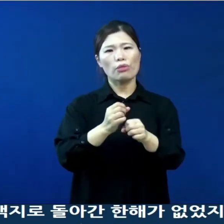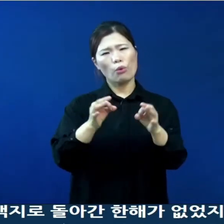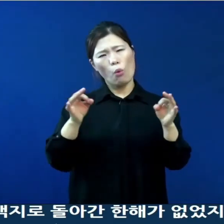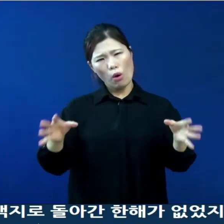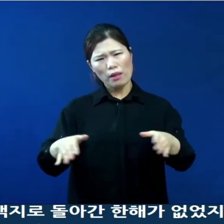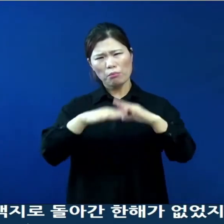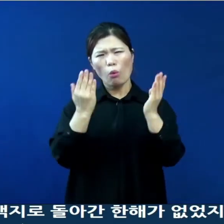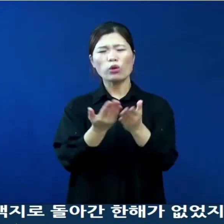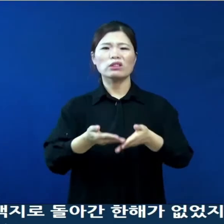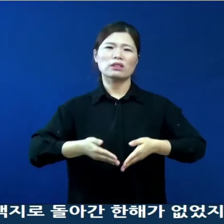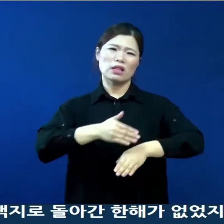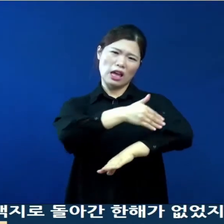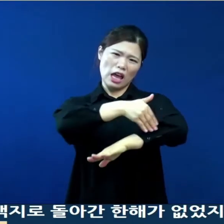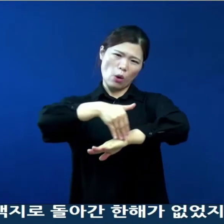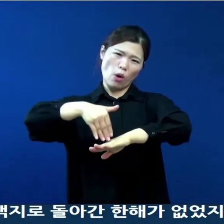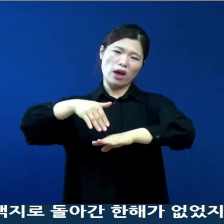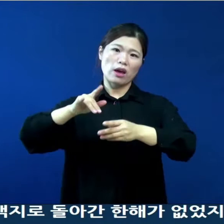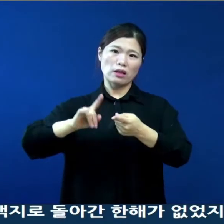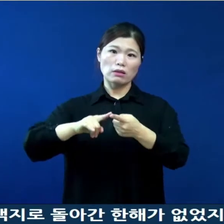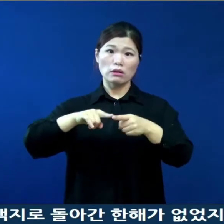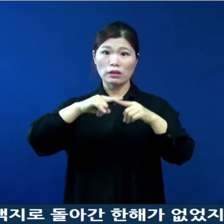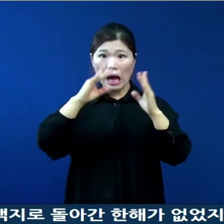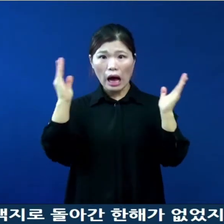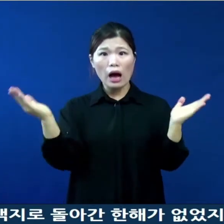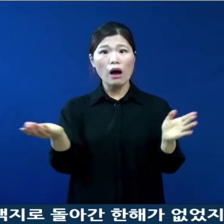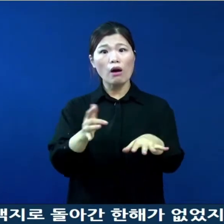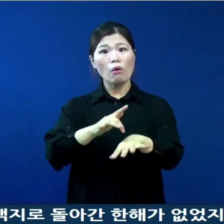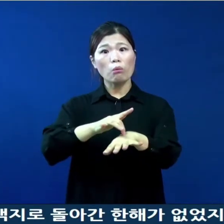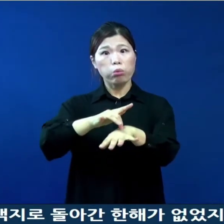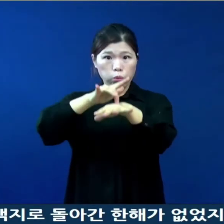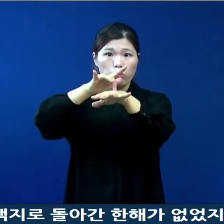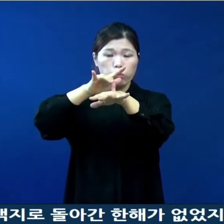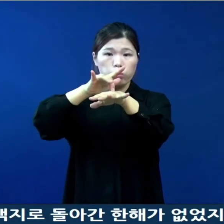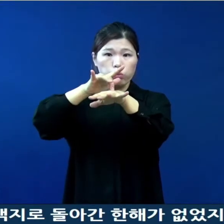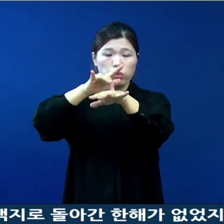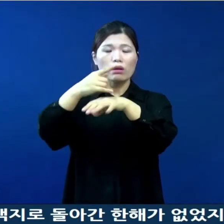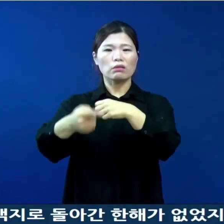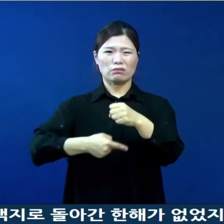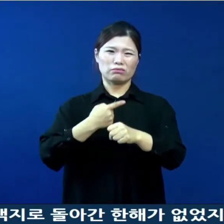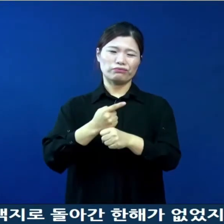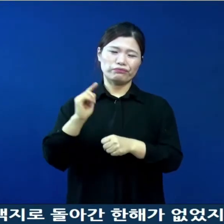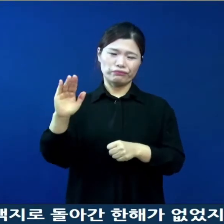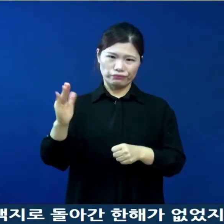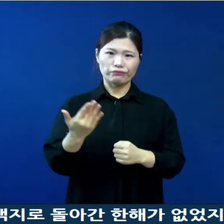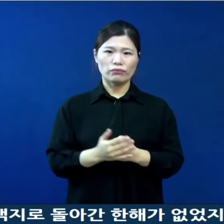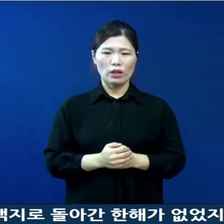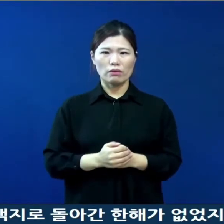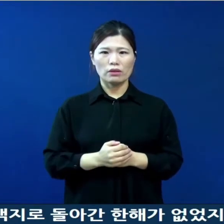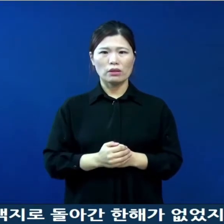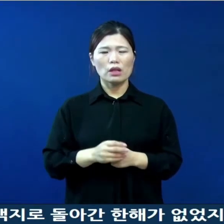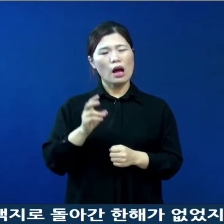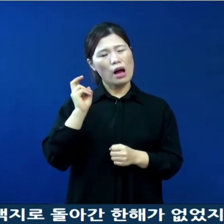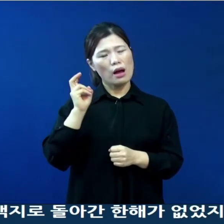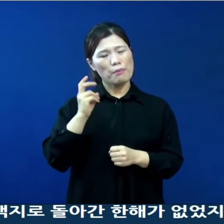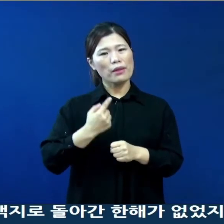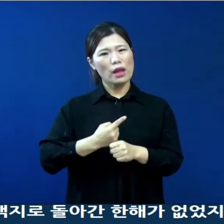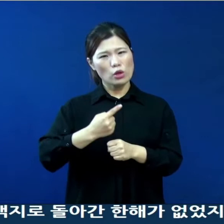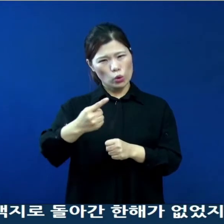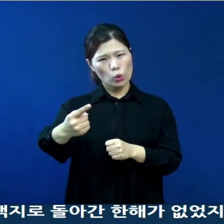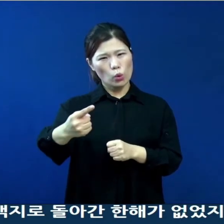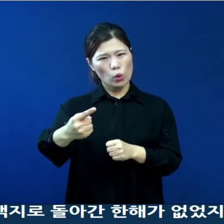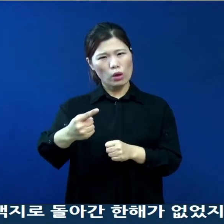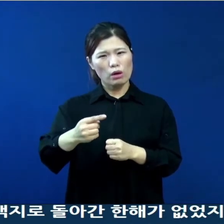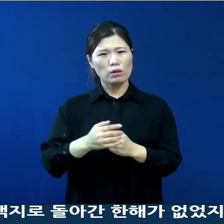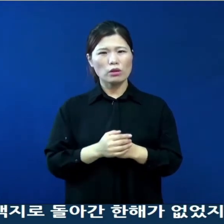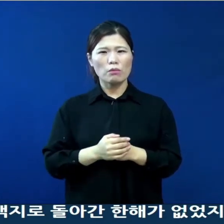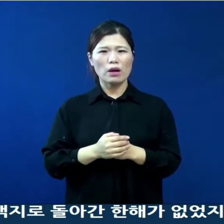계획들을 그대로 백지화시켜 버렸던 한 해였던 것 같습니다. 아마 내년도도 우리가 쉽게 한